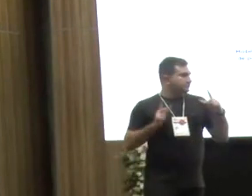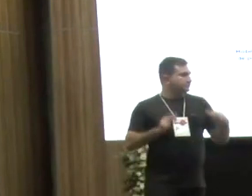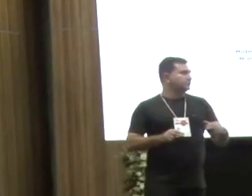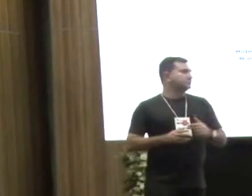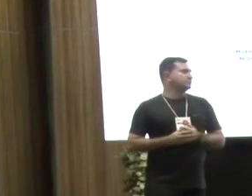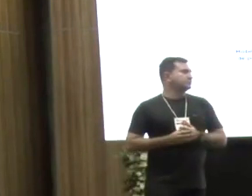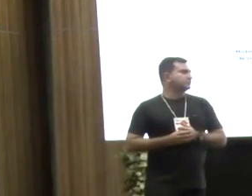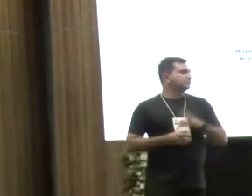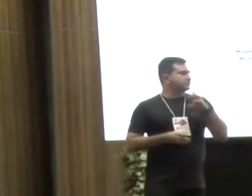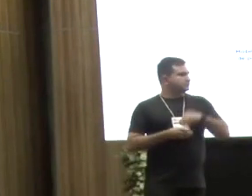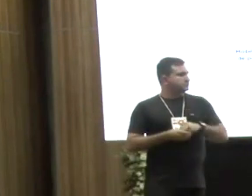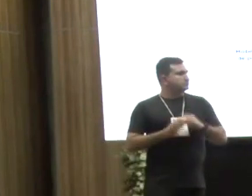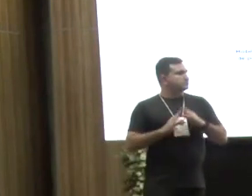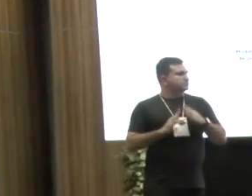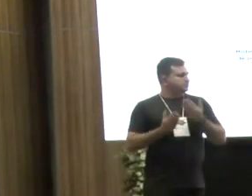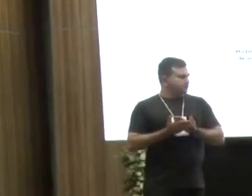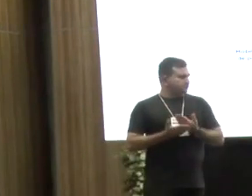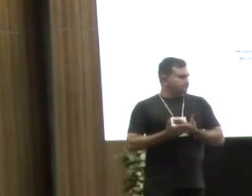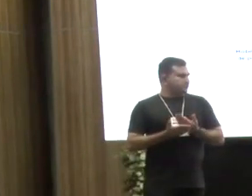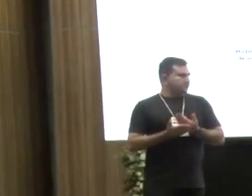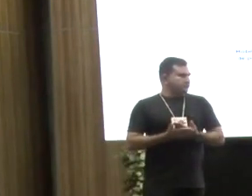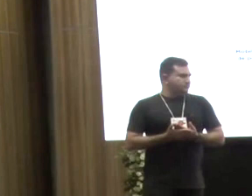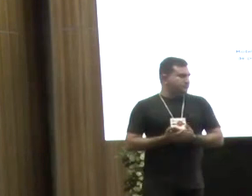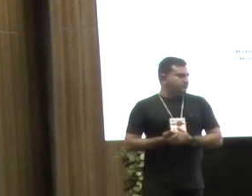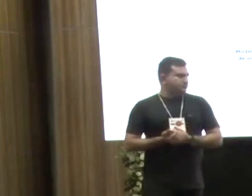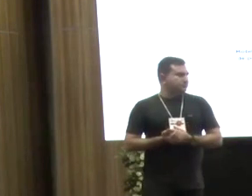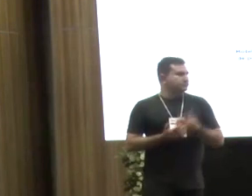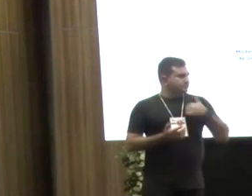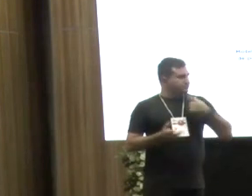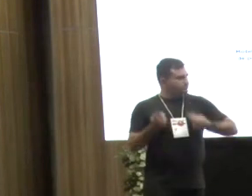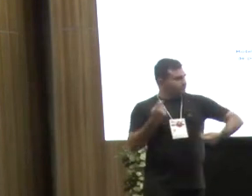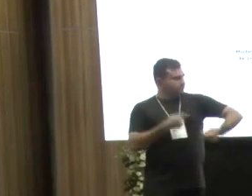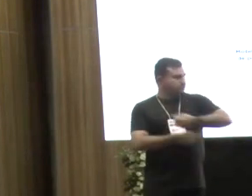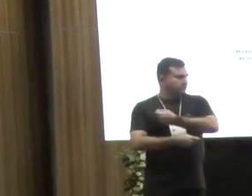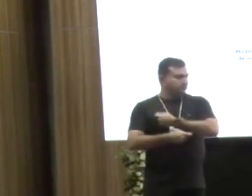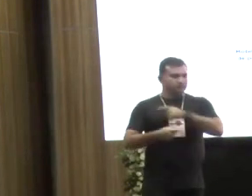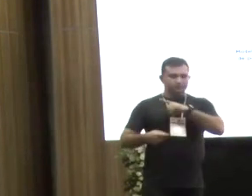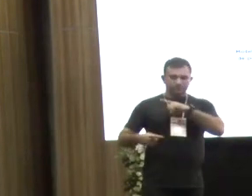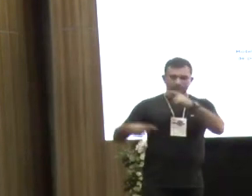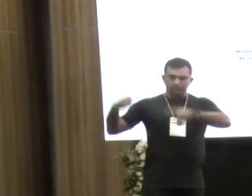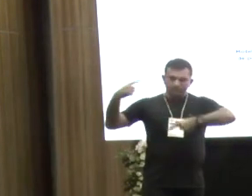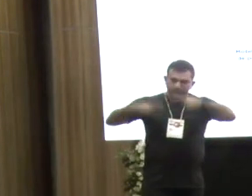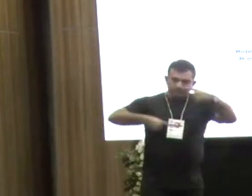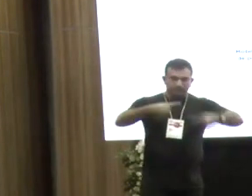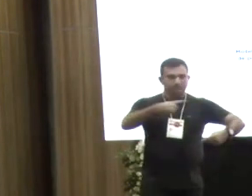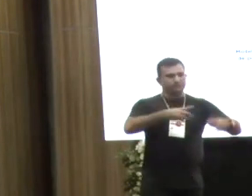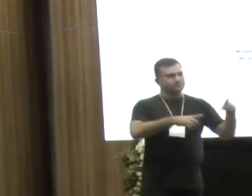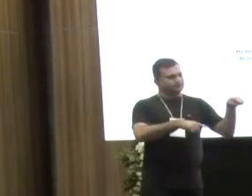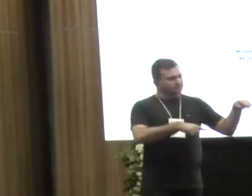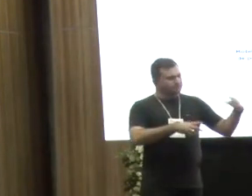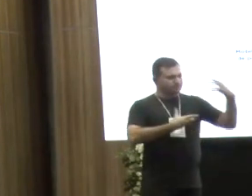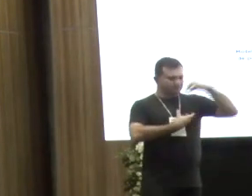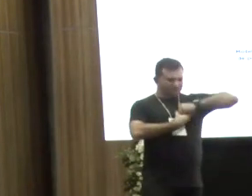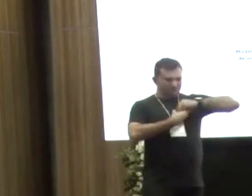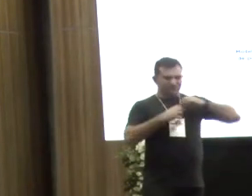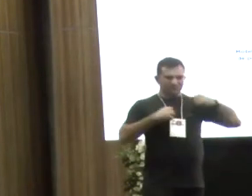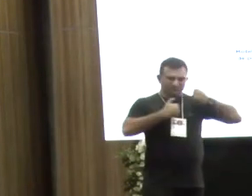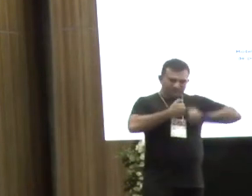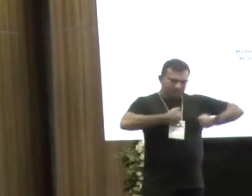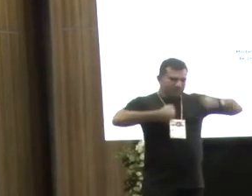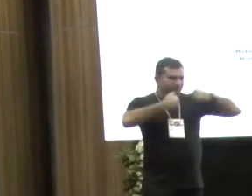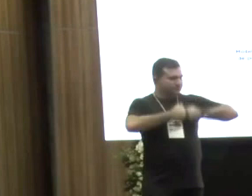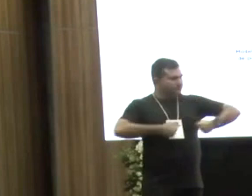da escola. Eu administro os conflitos internos. Eu tenho